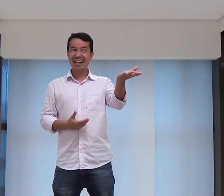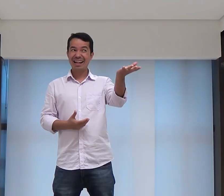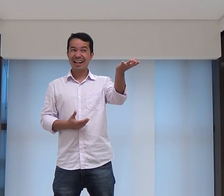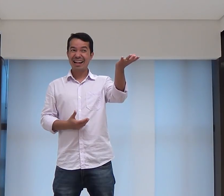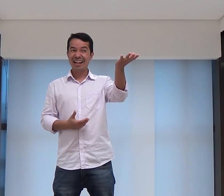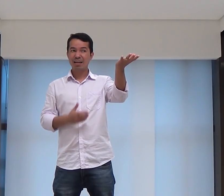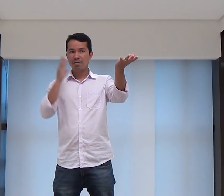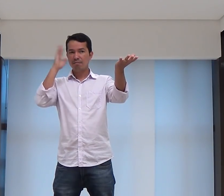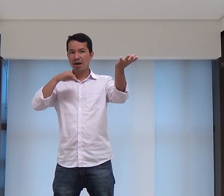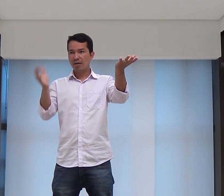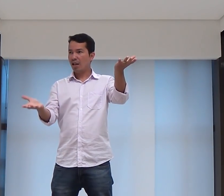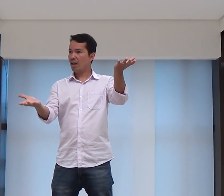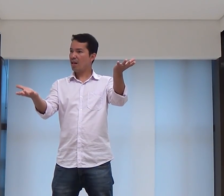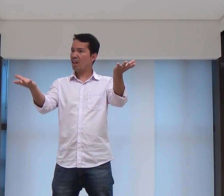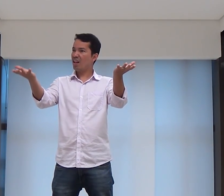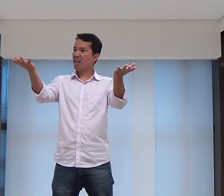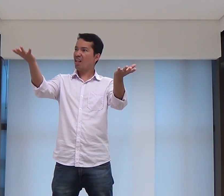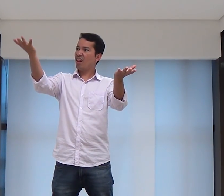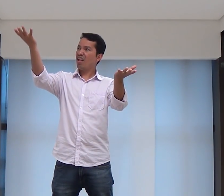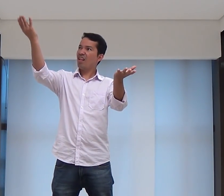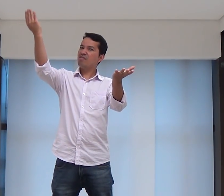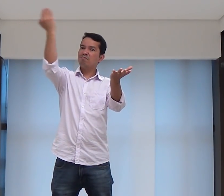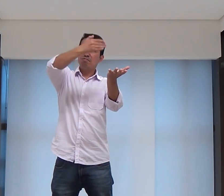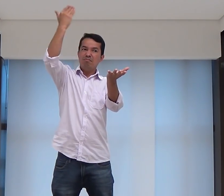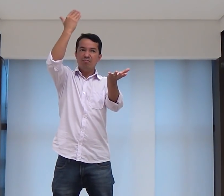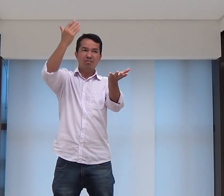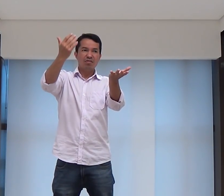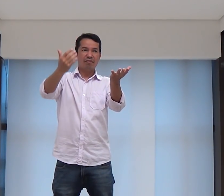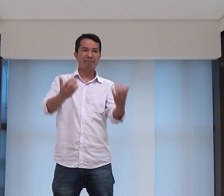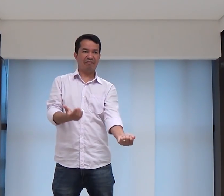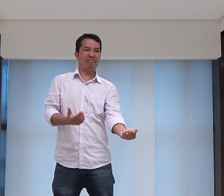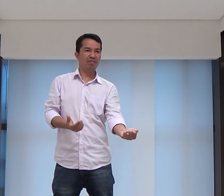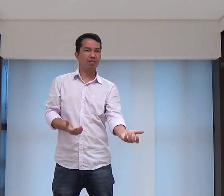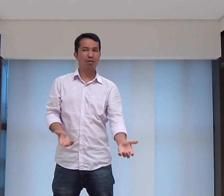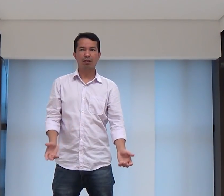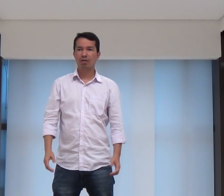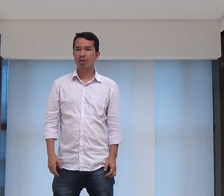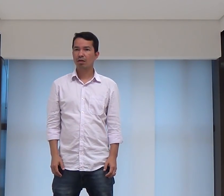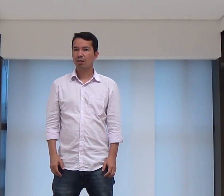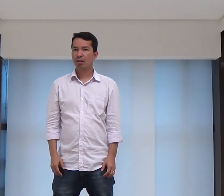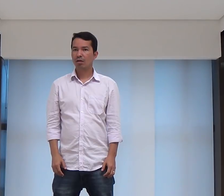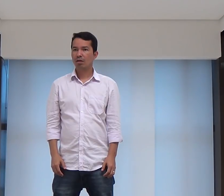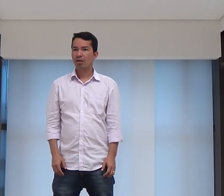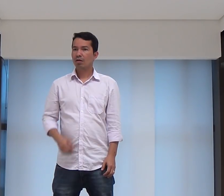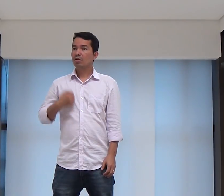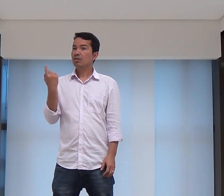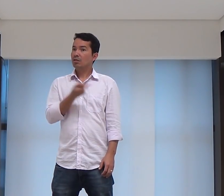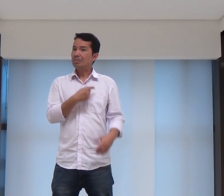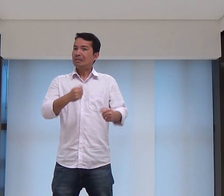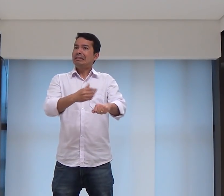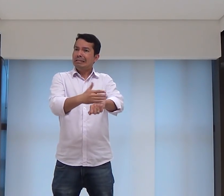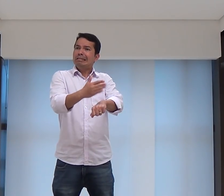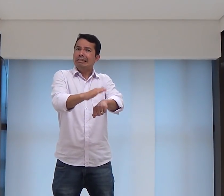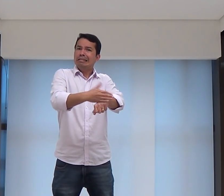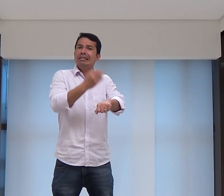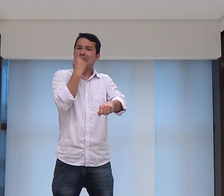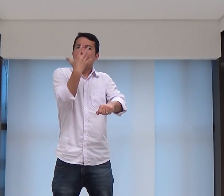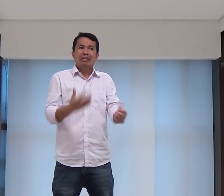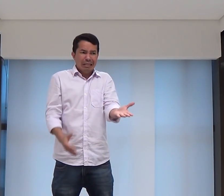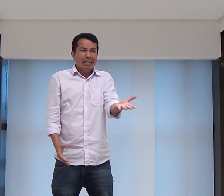as coisas boas acontecem, nós fazemos coisas boas. Mas aí as más sobressaem as boas. Nós precisamos